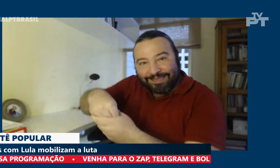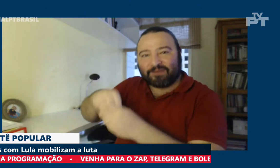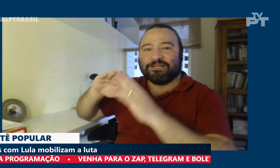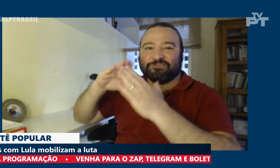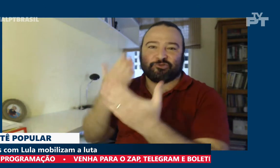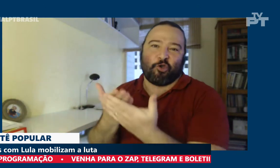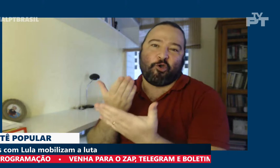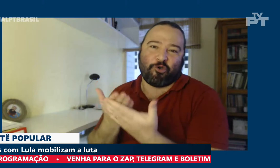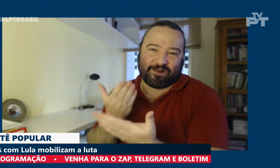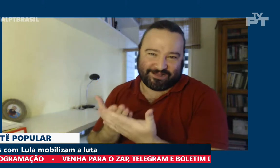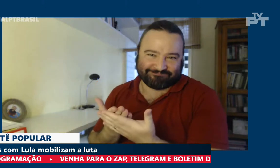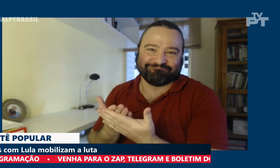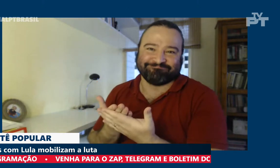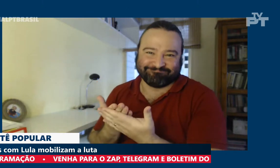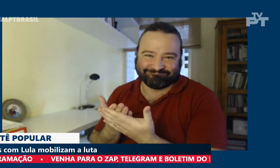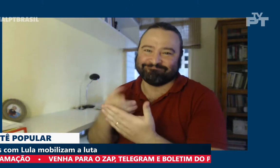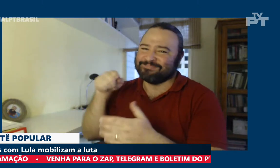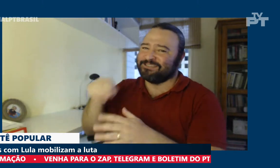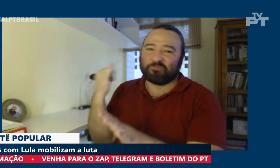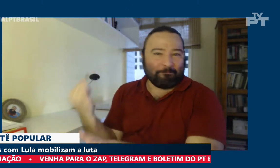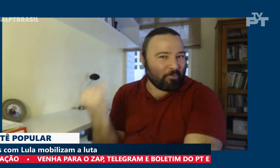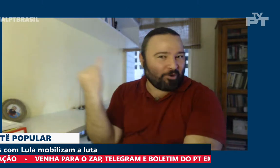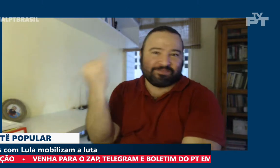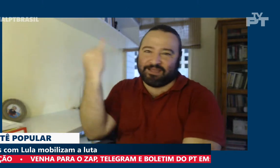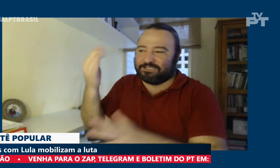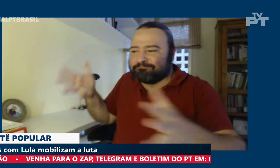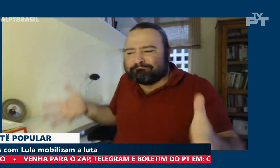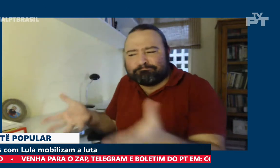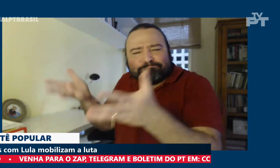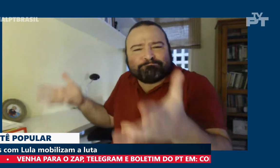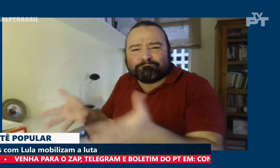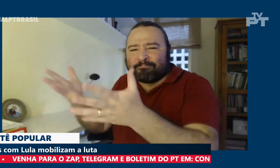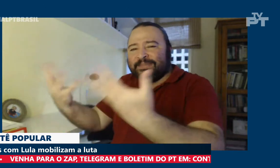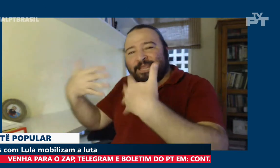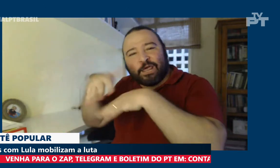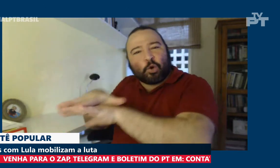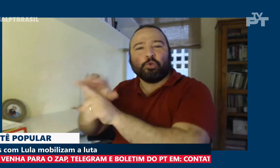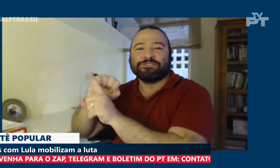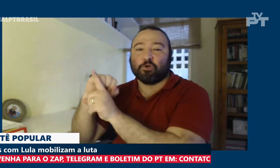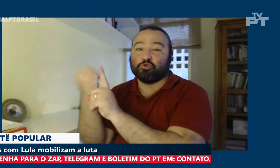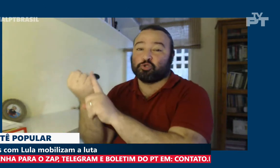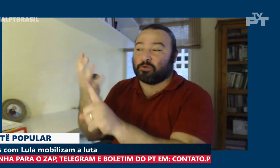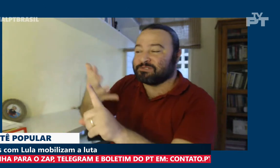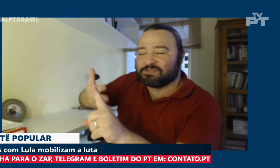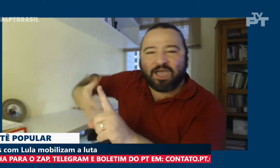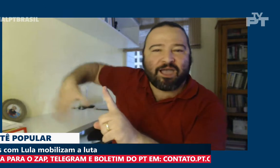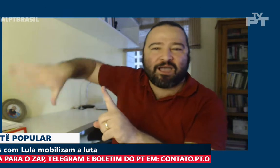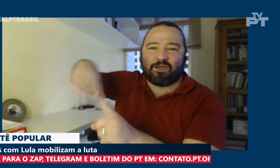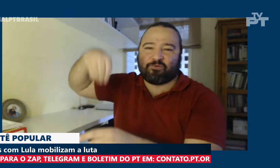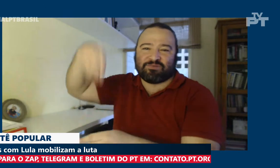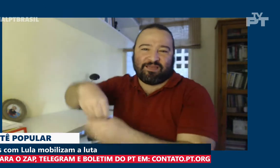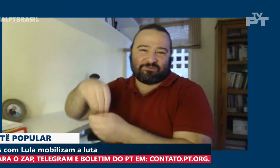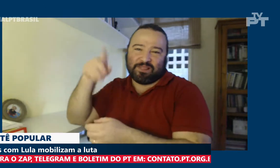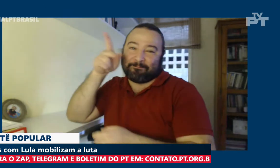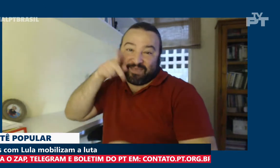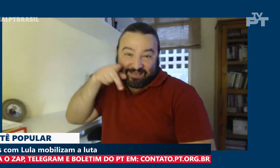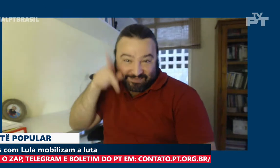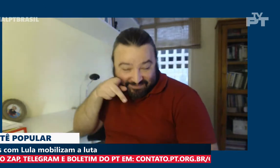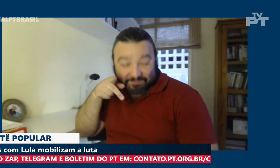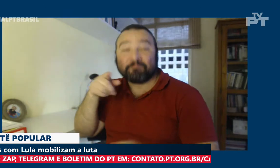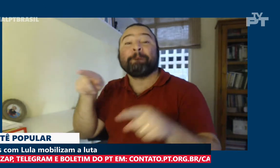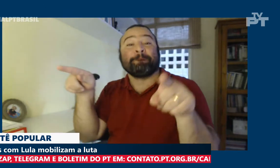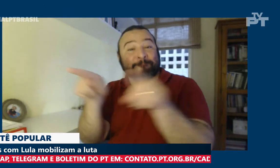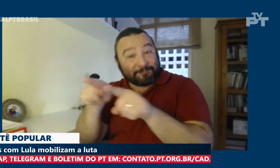como o inglês, né? Está dentro das escolas. Isso é de grande importância. Isso estimula a